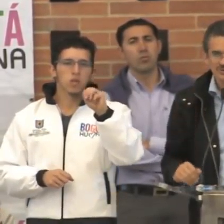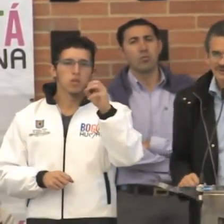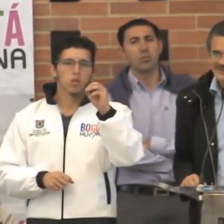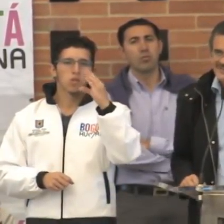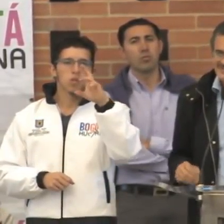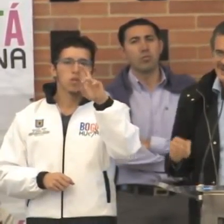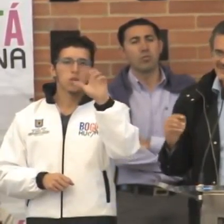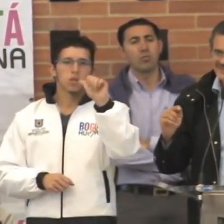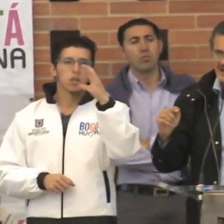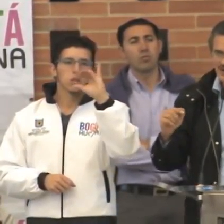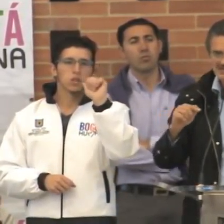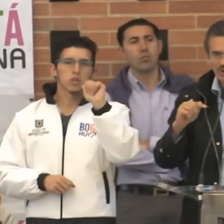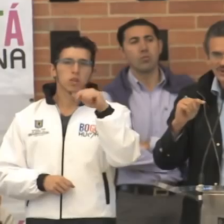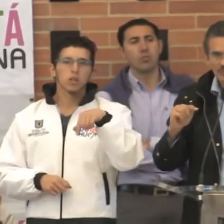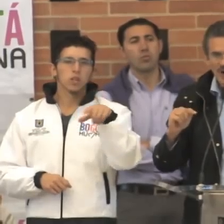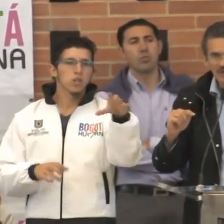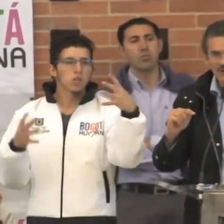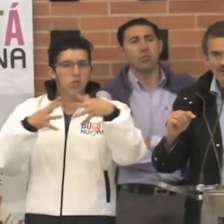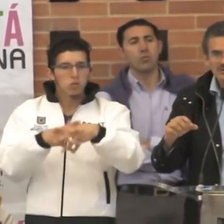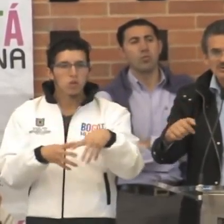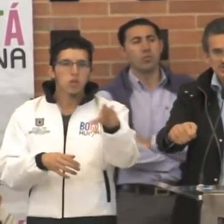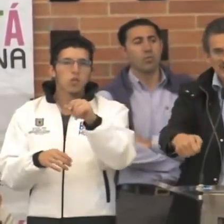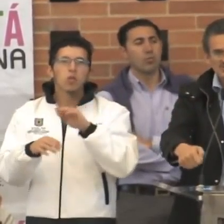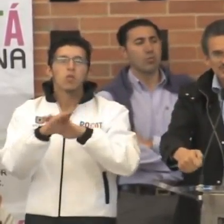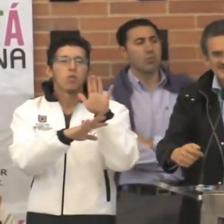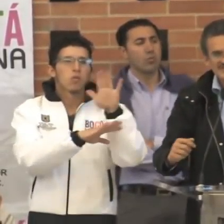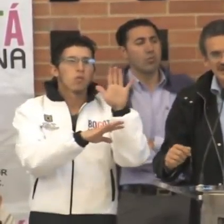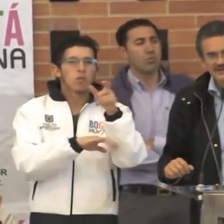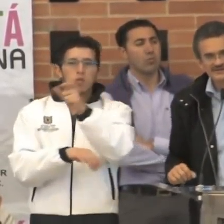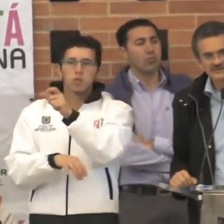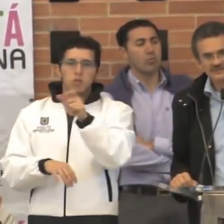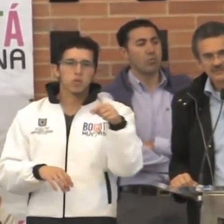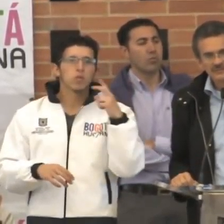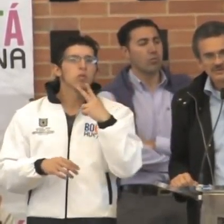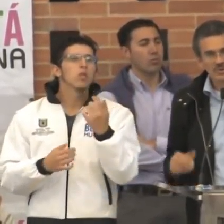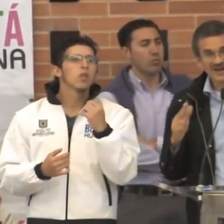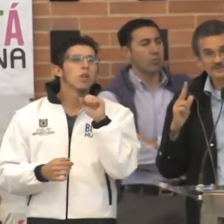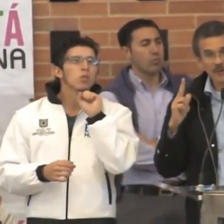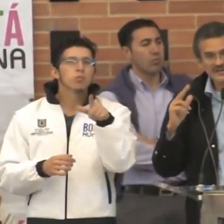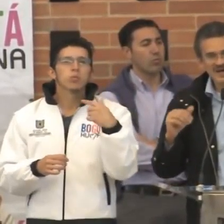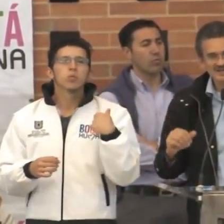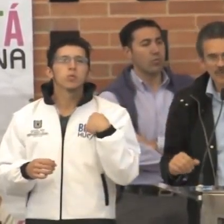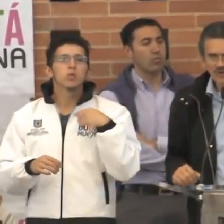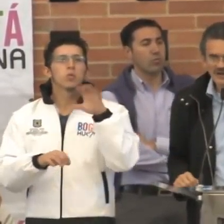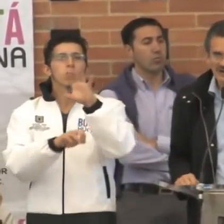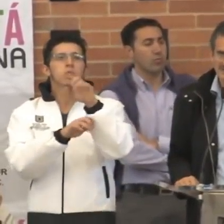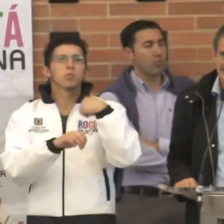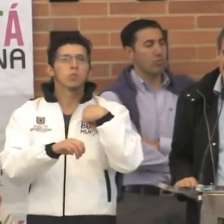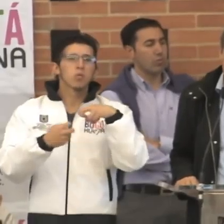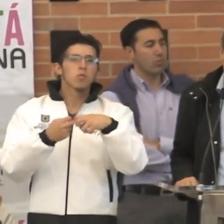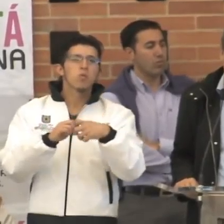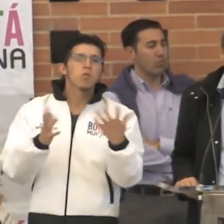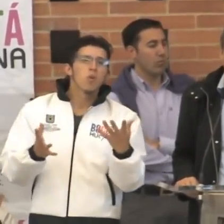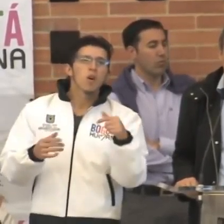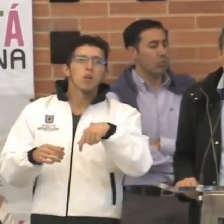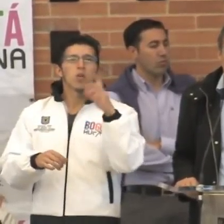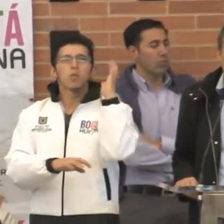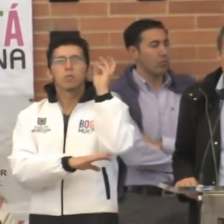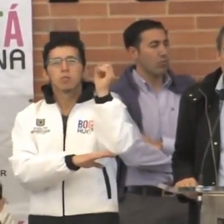cabildos, de la deliberación del pueblo sobre sus necesidades, sobre las políticas públicas.